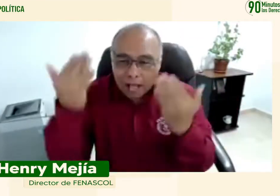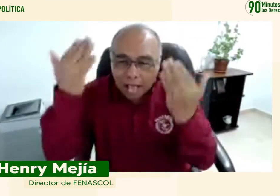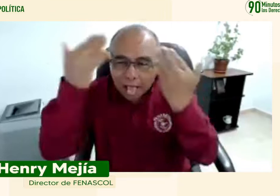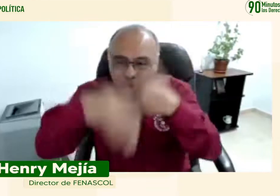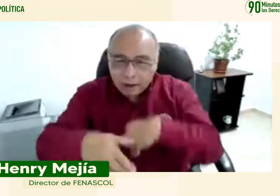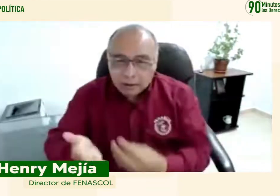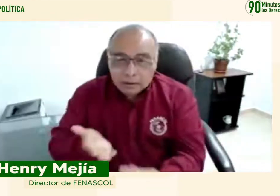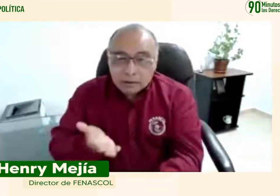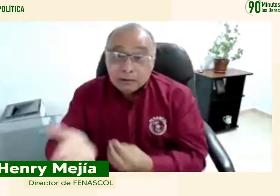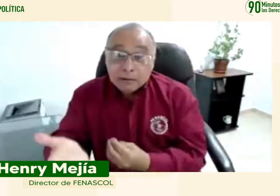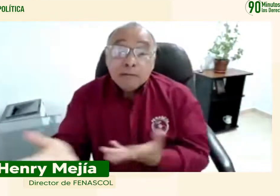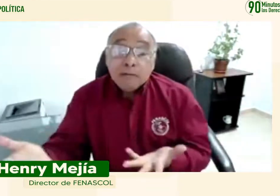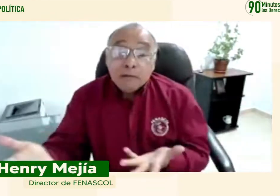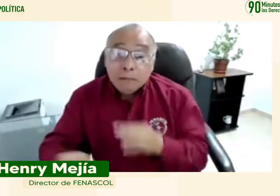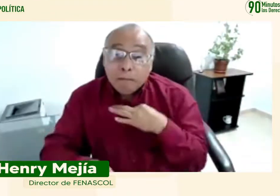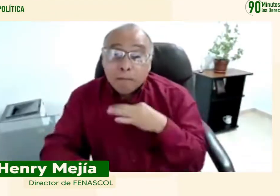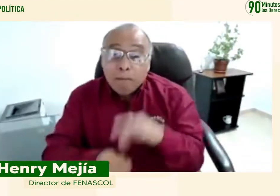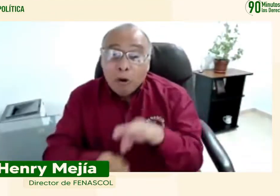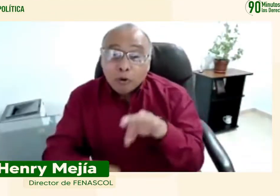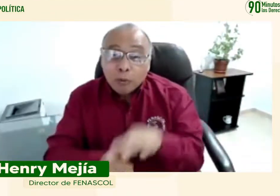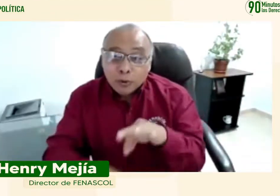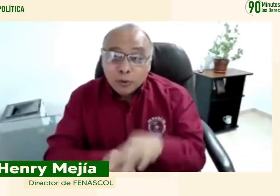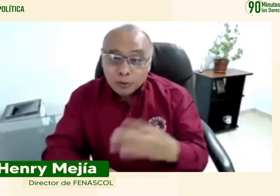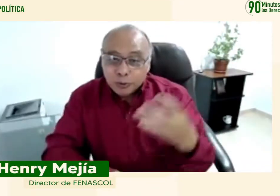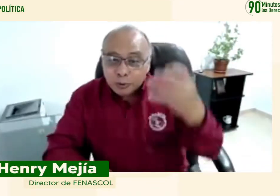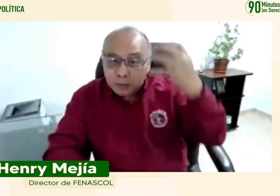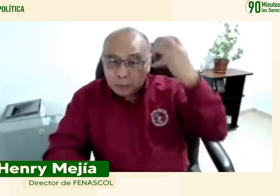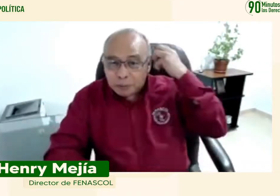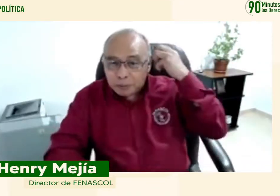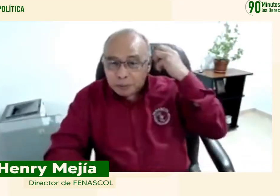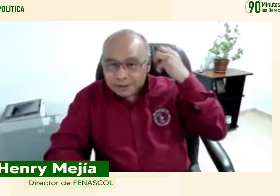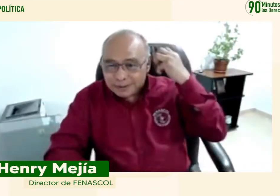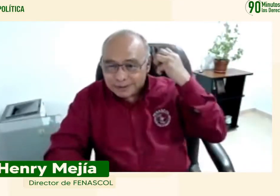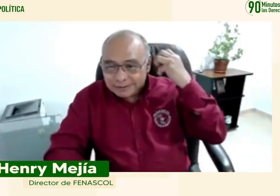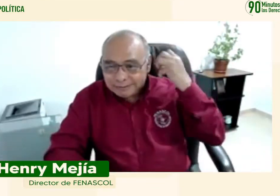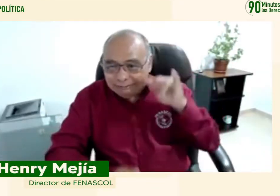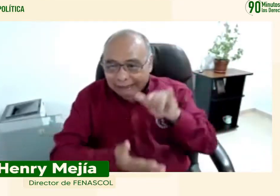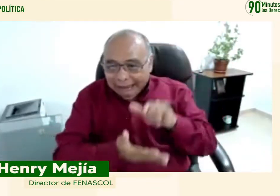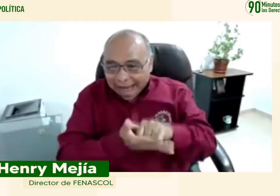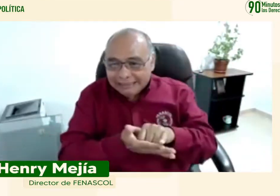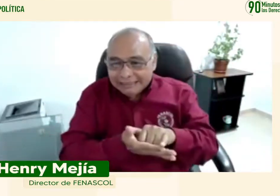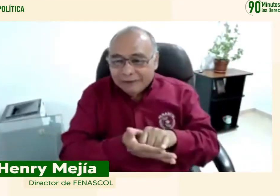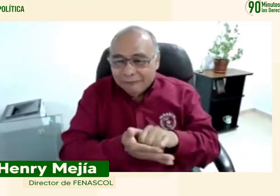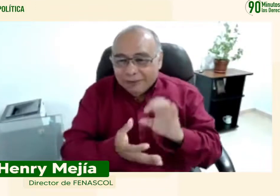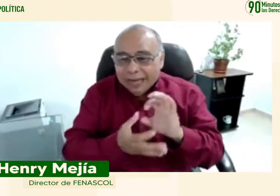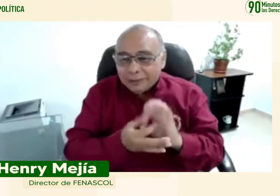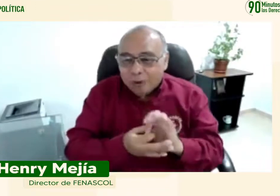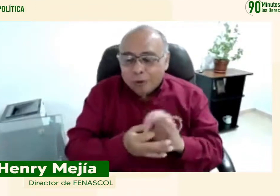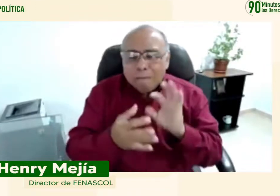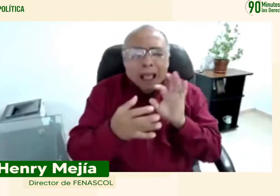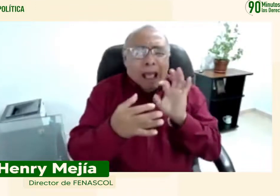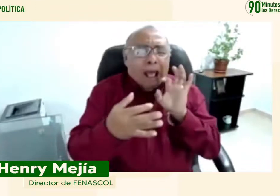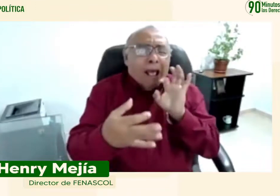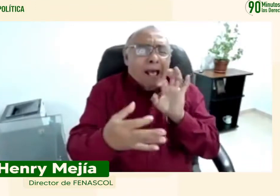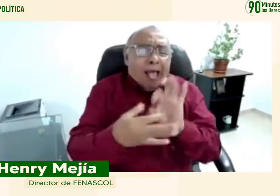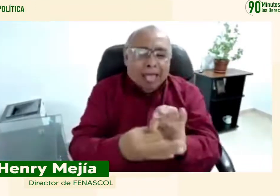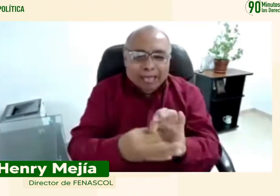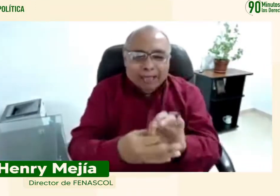con esto de pronto digamos que también se hacía una campaña de alguna manera política a partir de beneficios políticos y eso era lo que